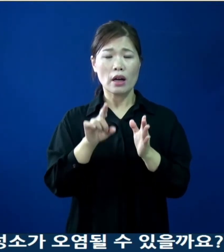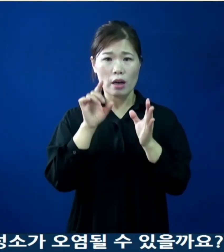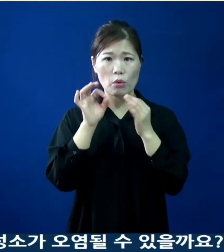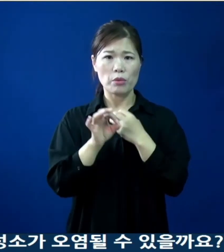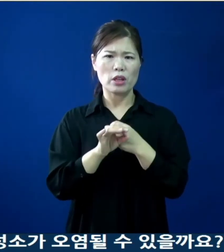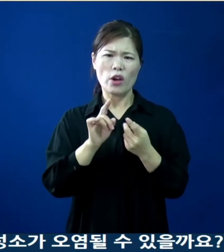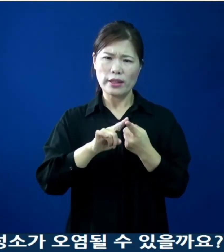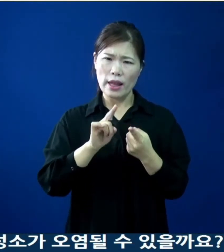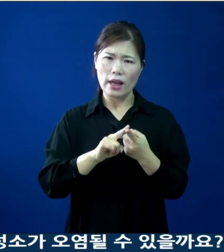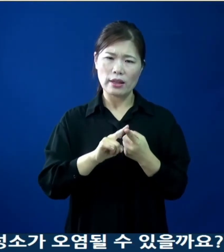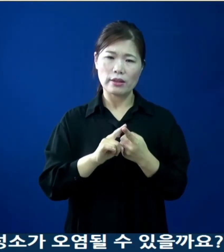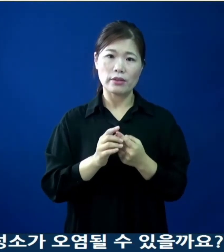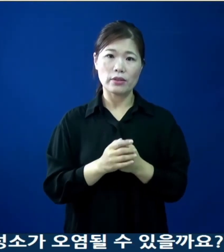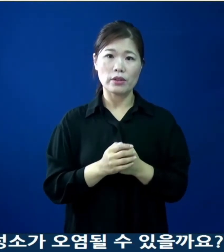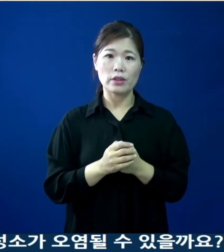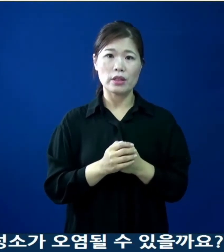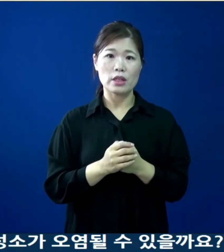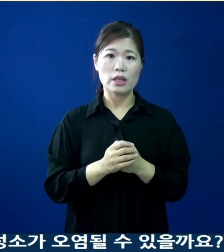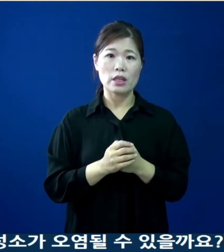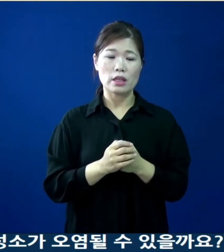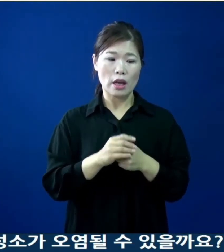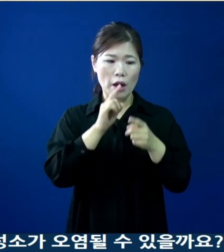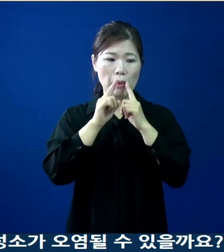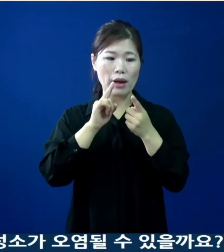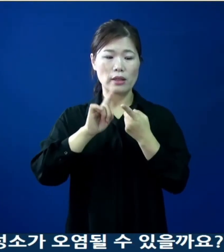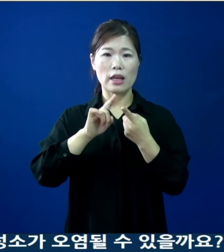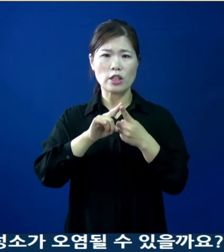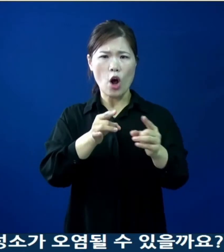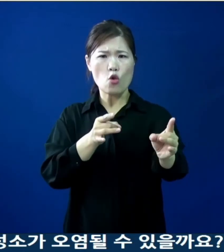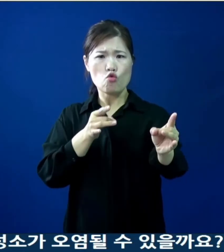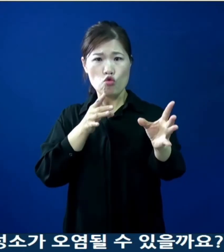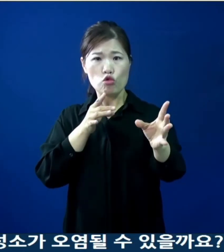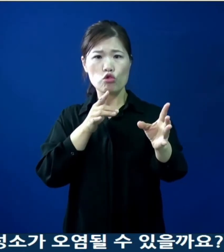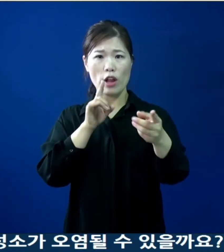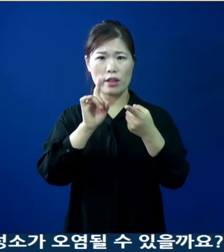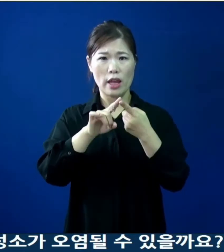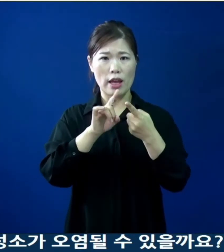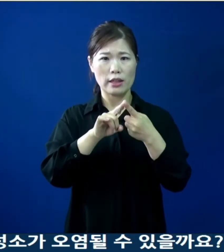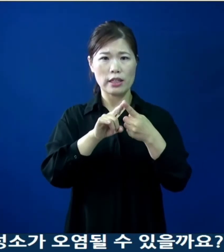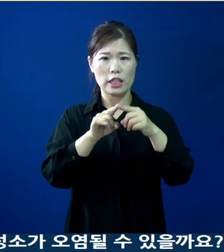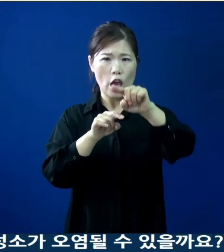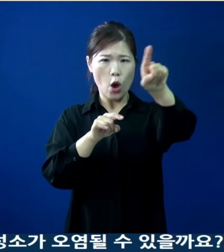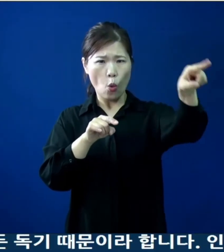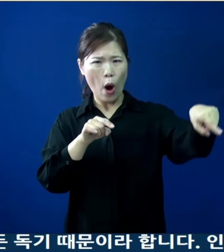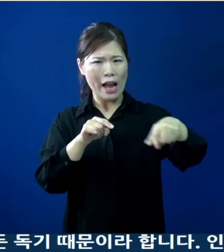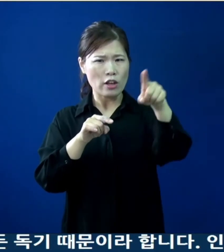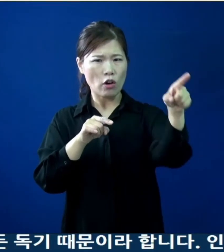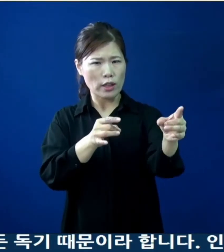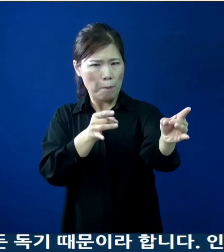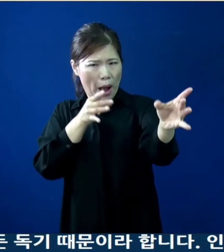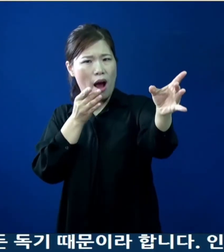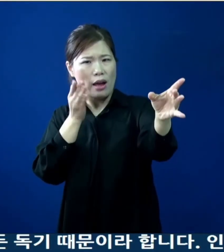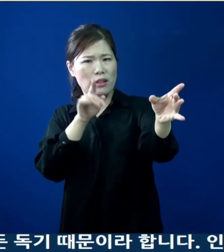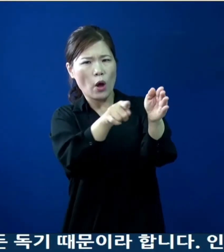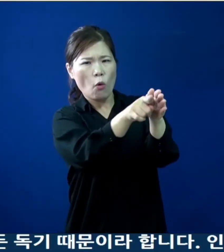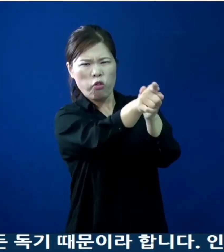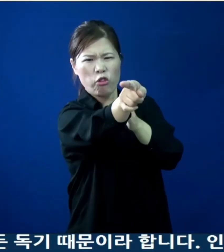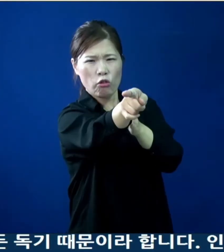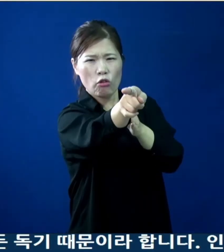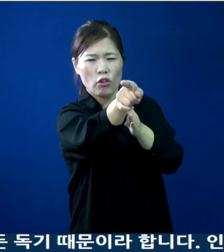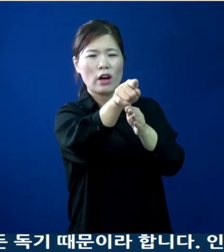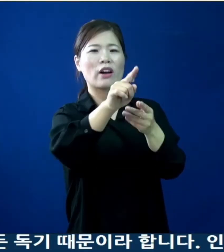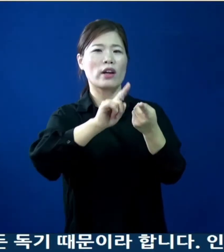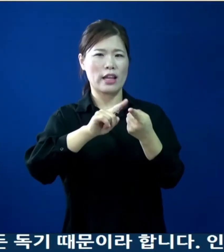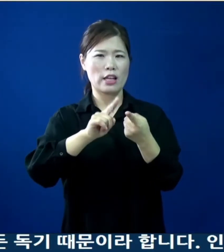사용되고 있습니다. 원어적으로 궁술 용어, 활을 쏘는 겁니다. 활을 관역을 향하여 쐈는데 관역에서 벗어난 상태가 죄다,